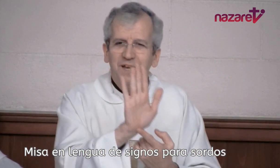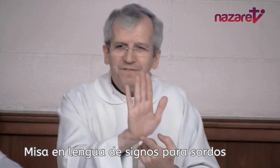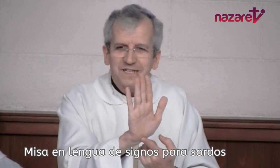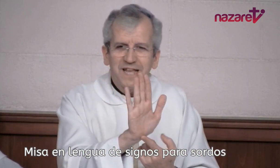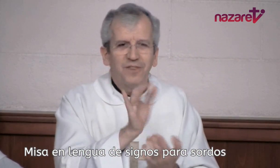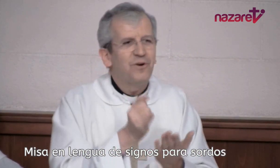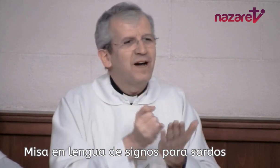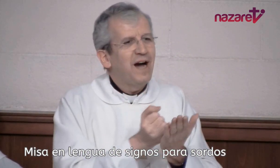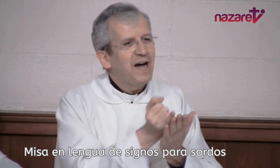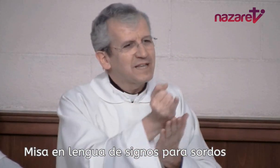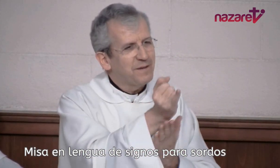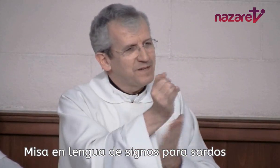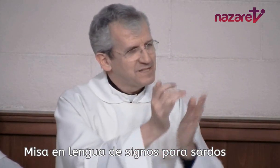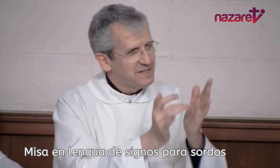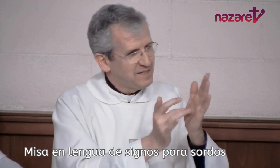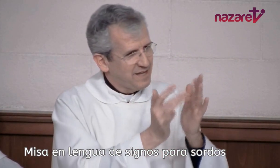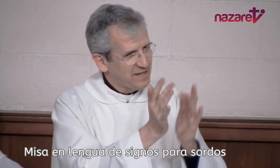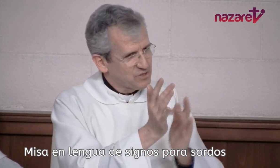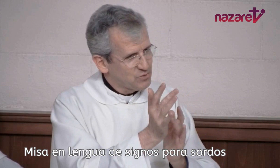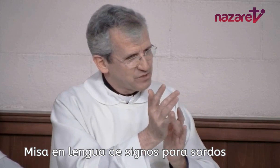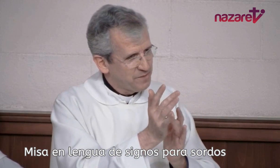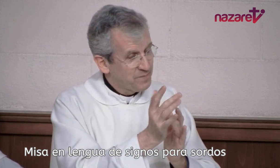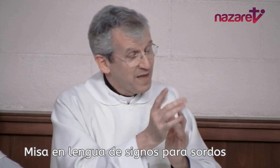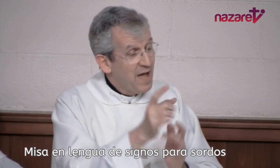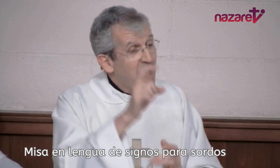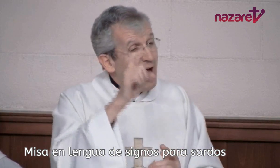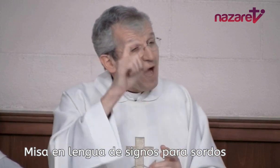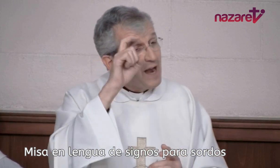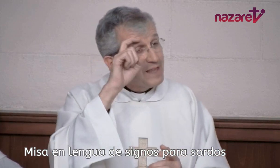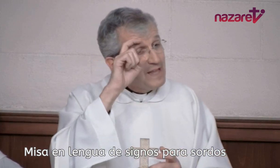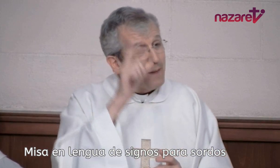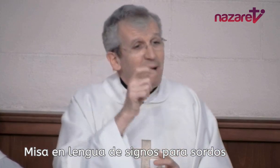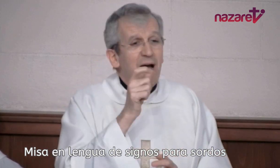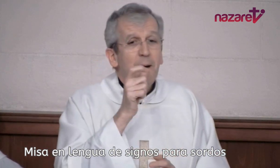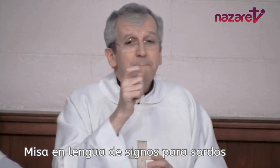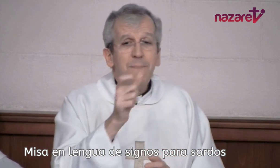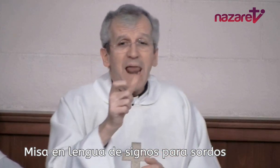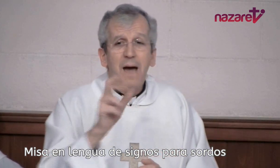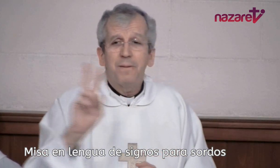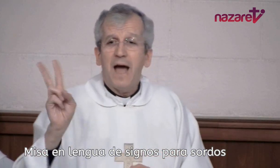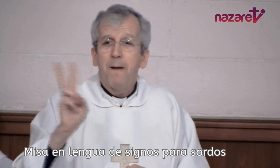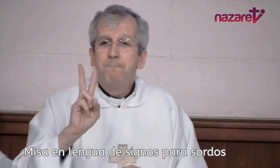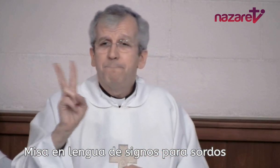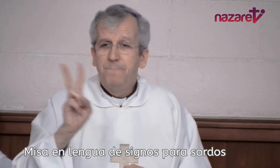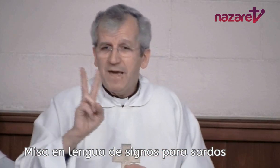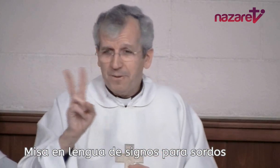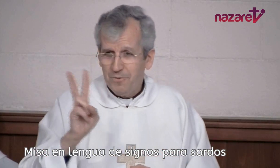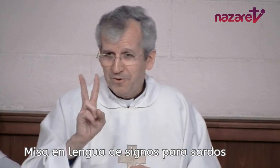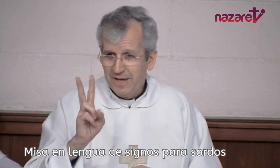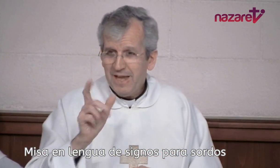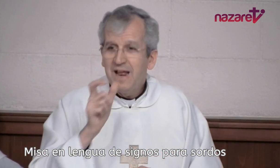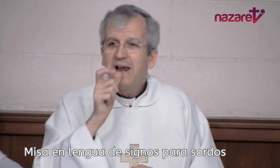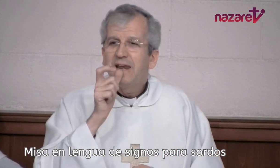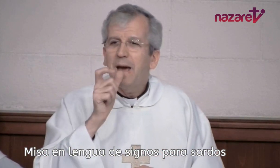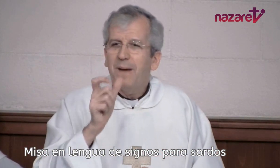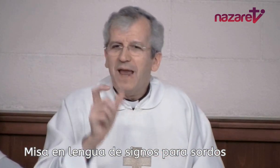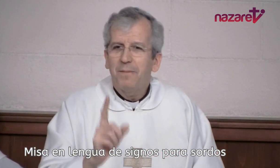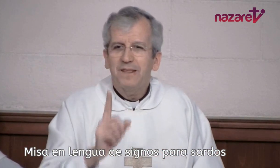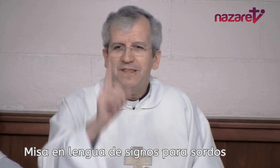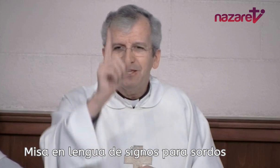manifestado a través de Jesús, al que llama palabra, verbo, la palabra de